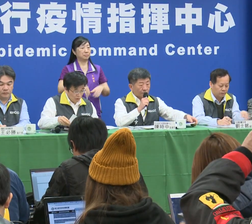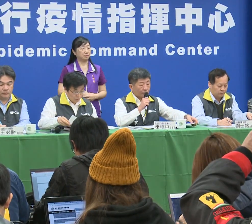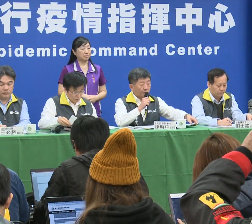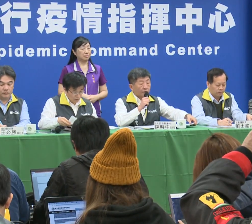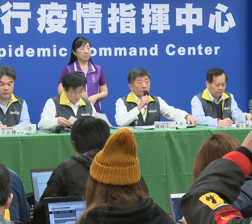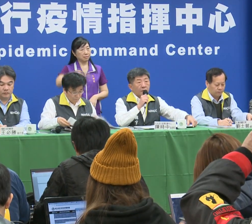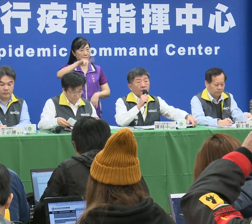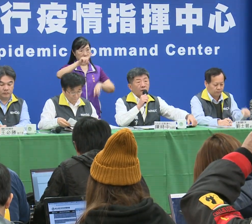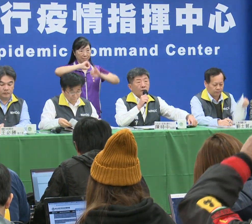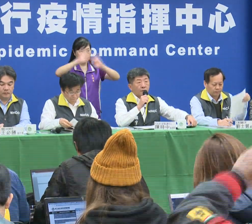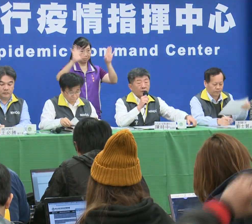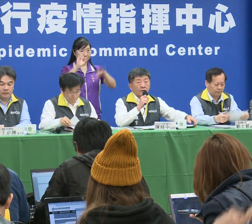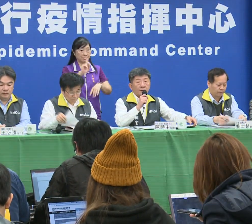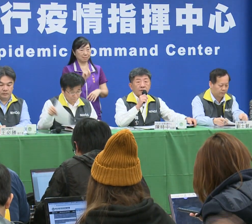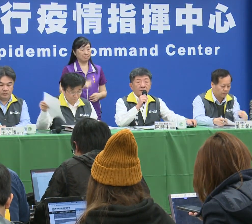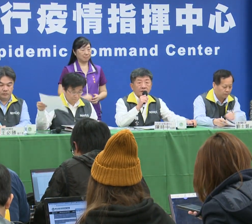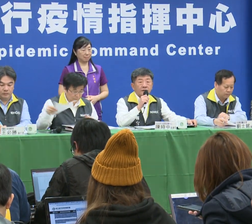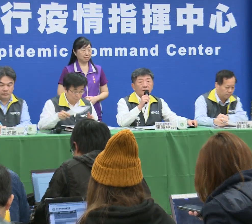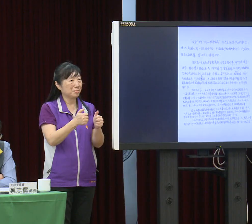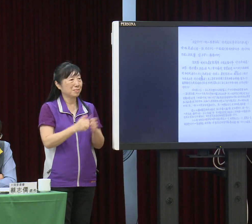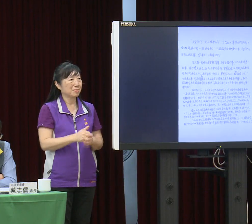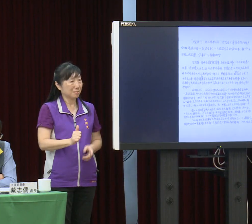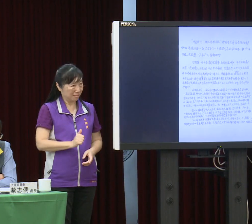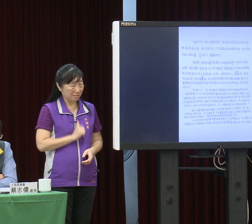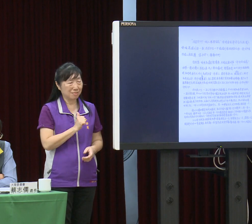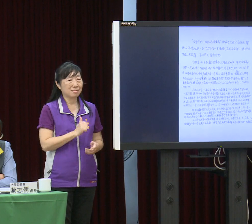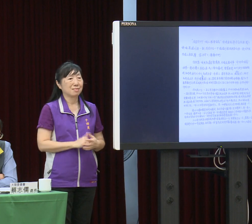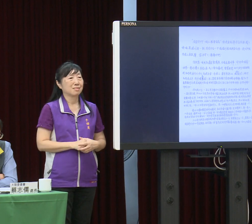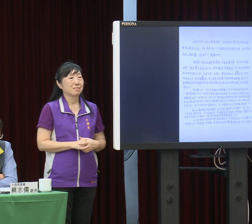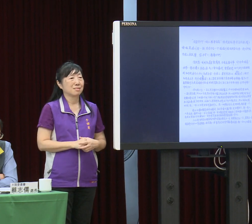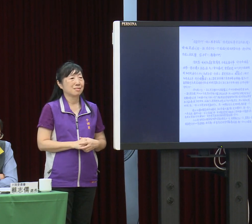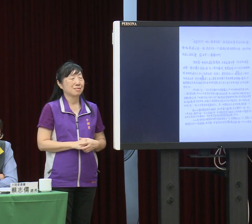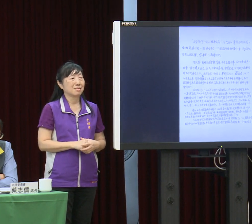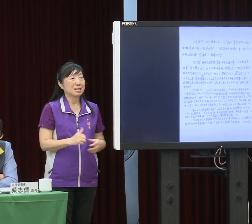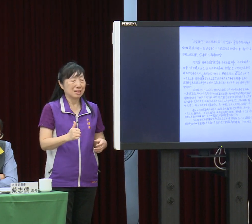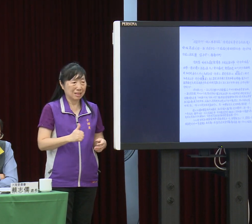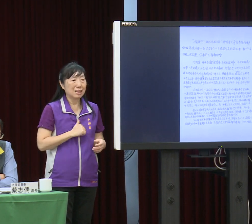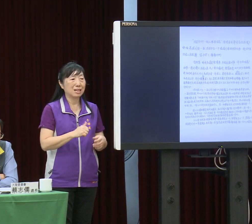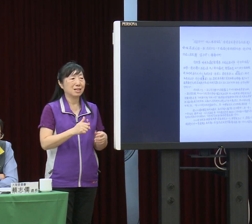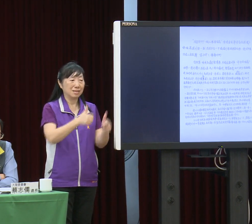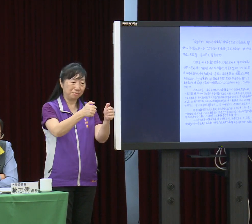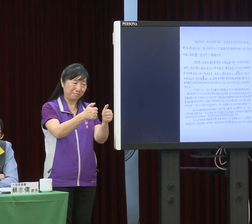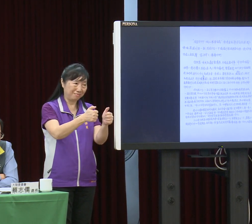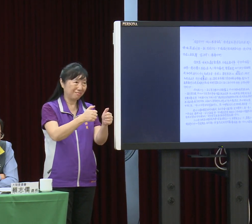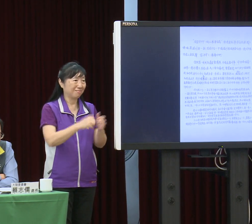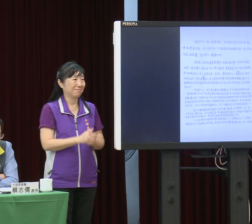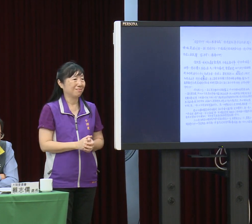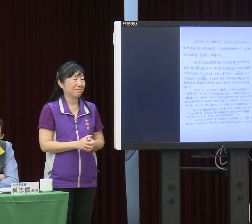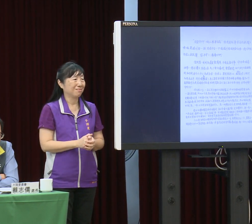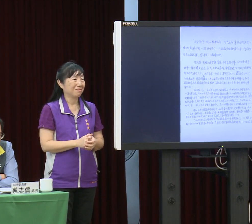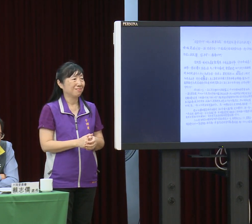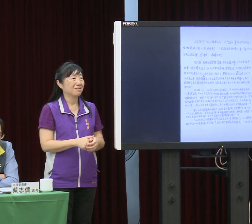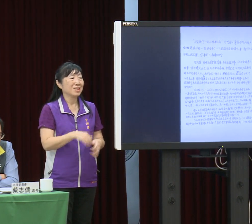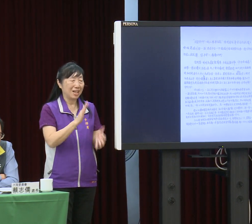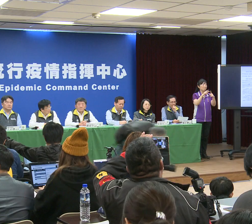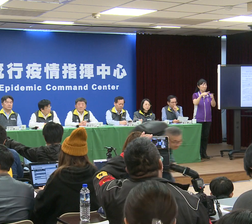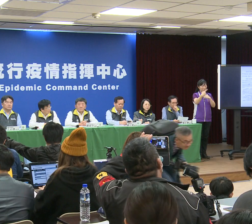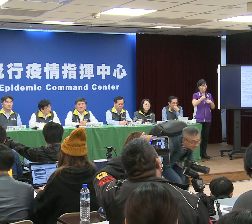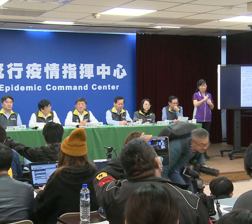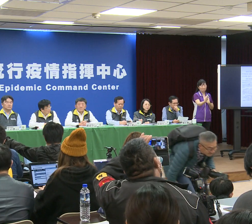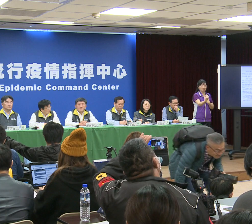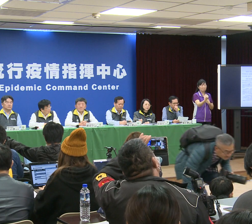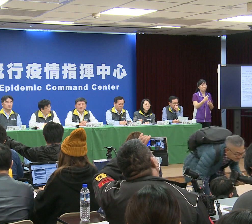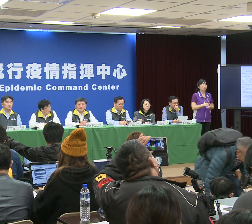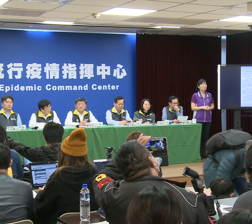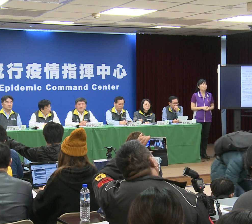例被确诊的女台商已经康复出院。这名台商以录音档和手写信感谢医疗团队和防疫团队。谈